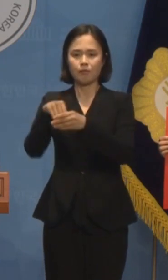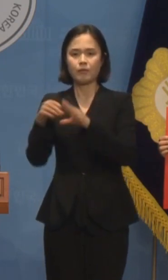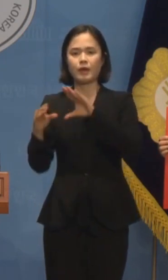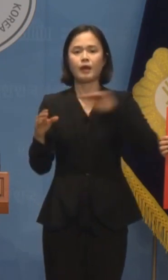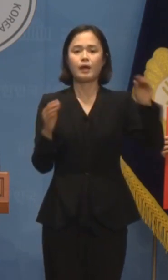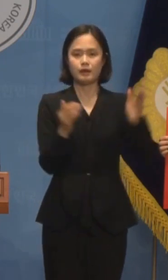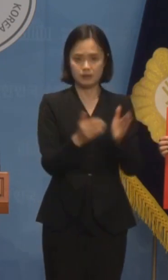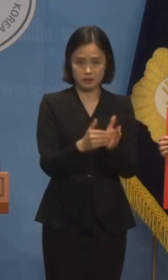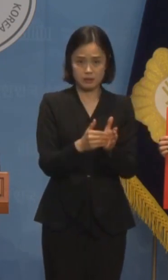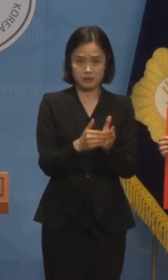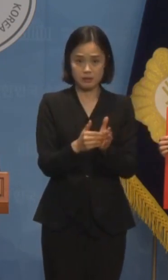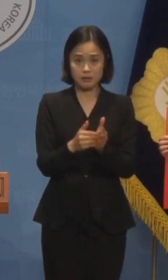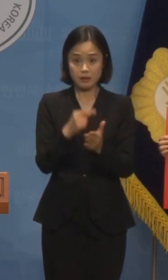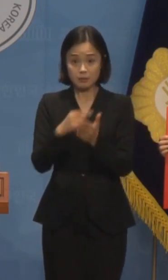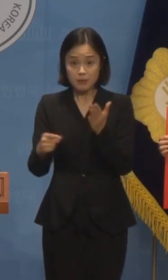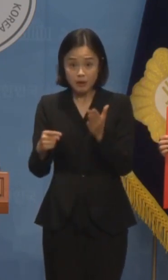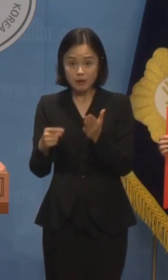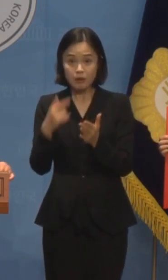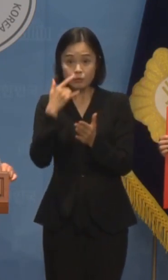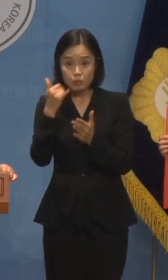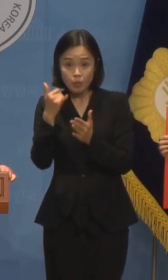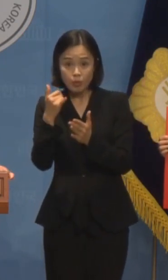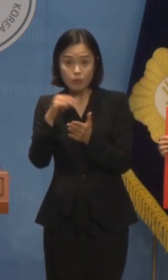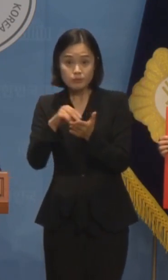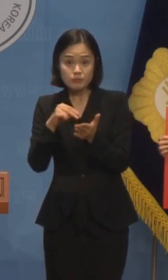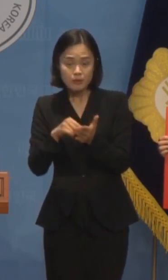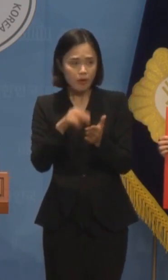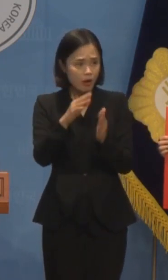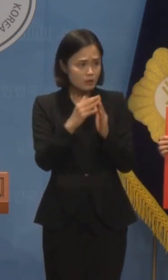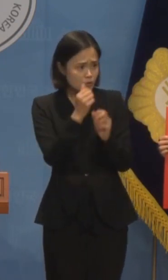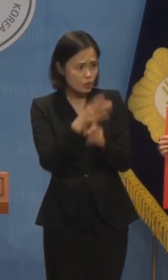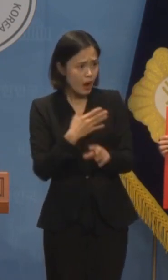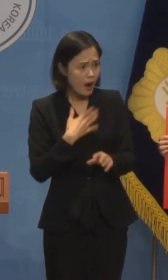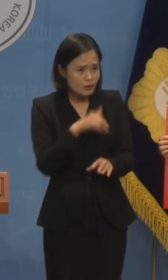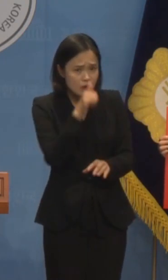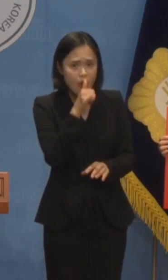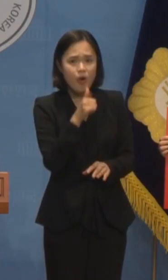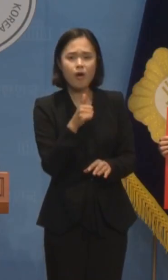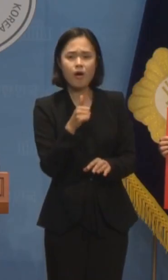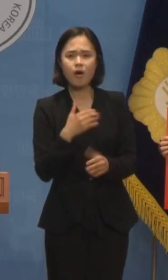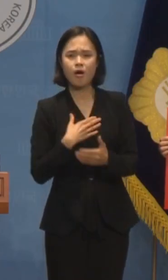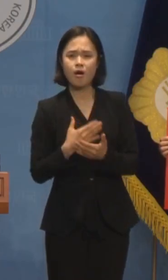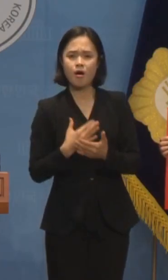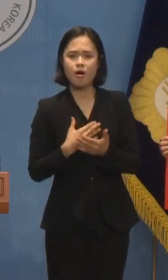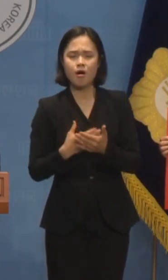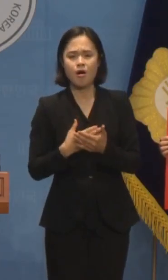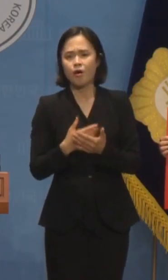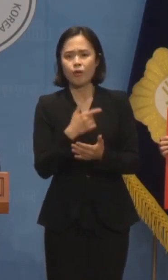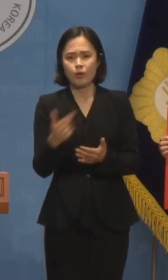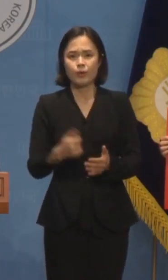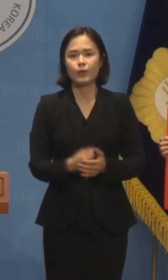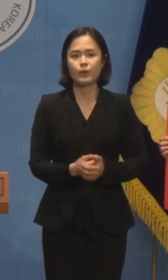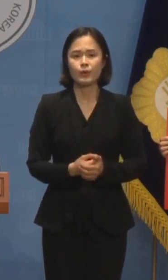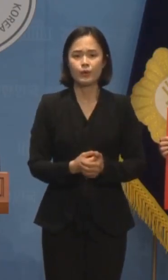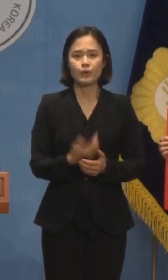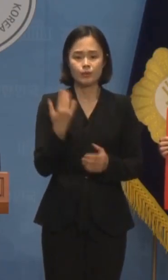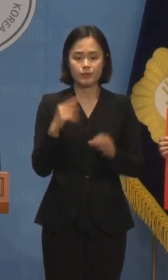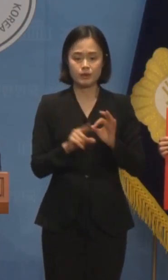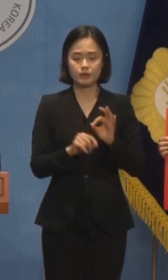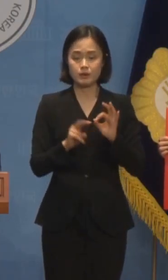불안감을 더욱 증폭시켰다고 전했습니다. 지난 29일 분당구 학부모들은